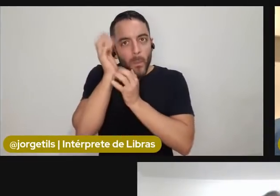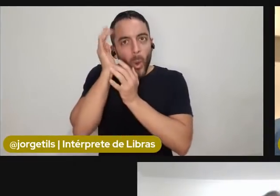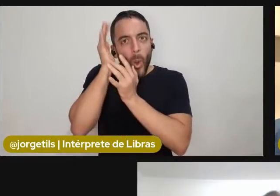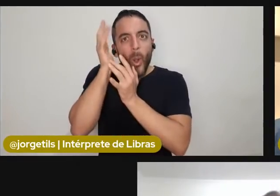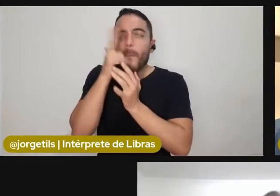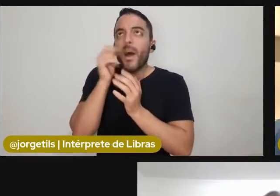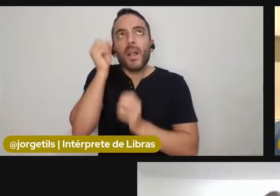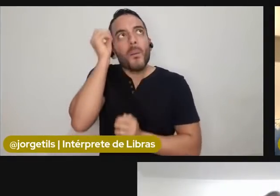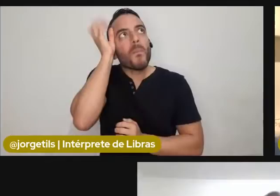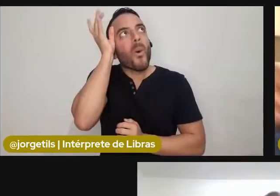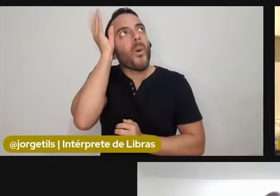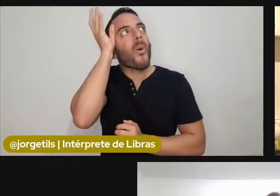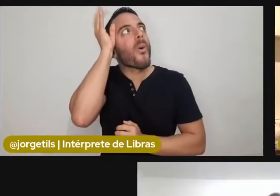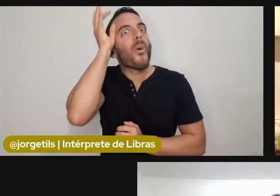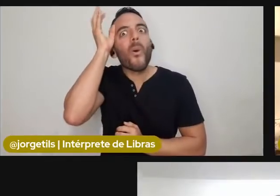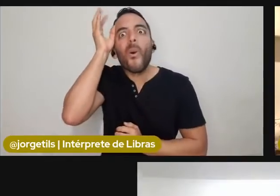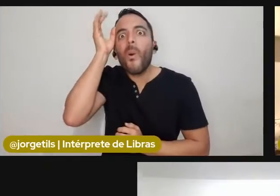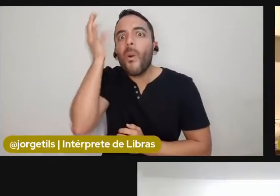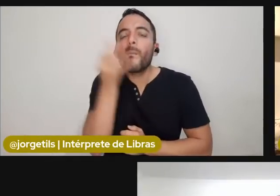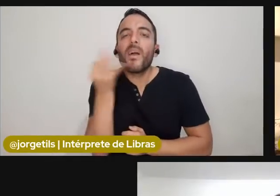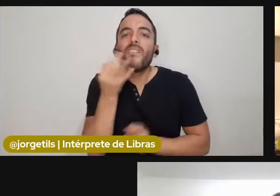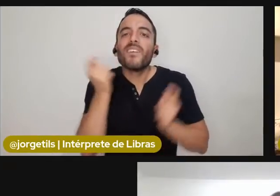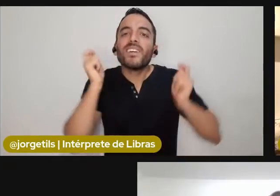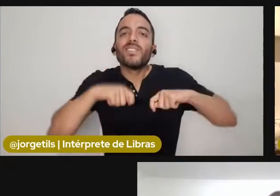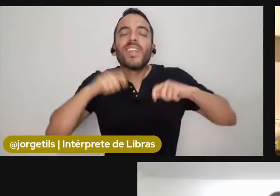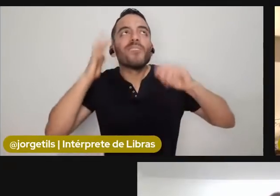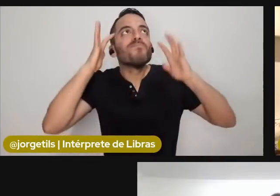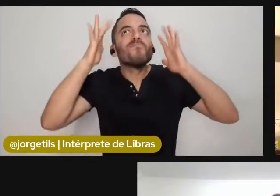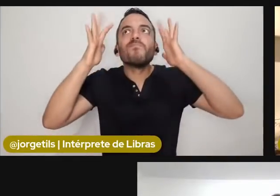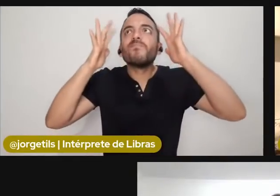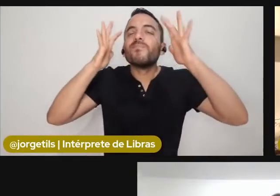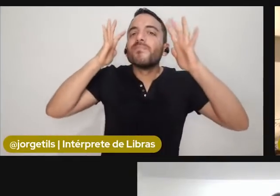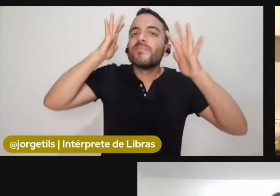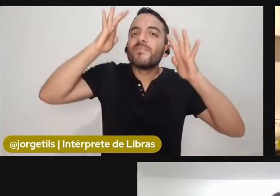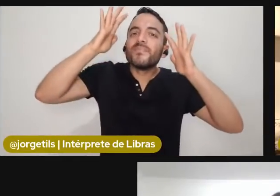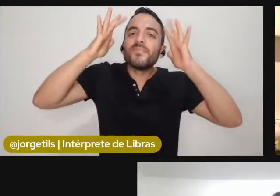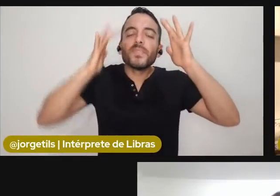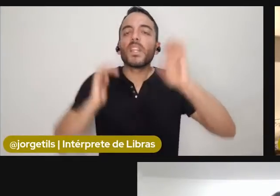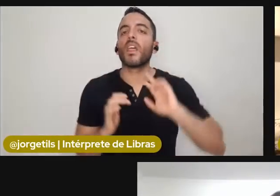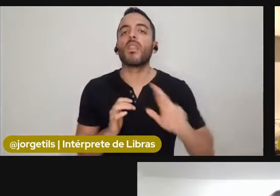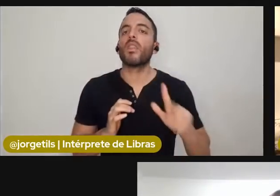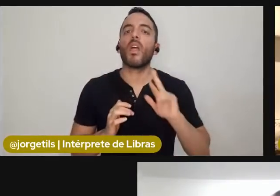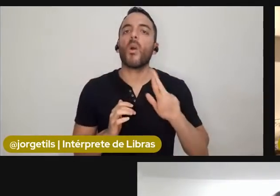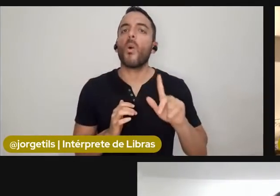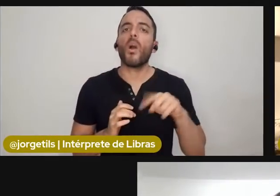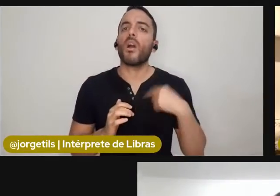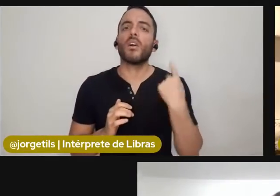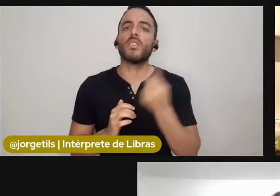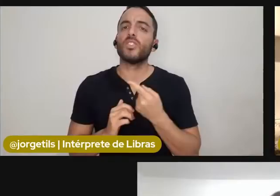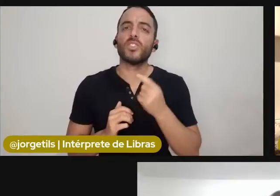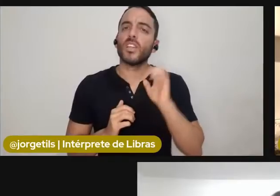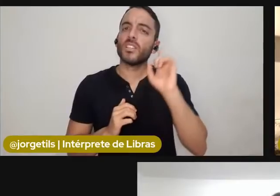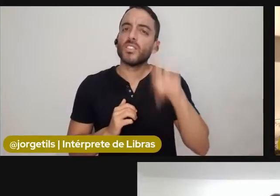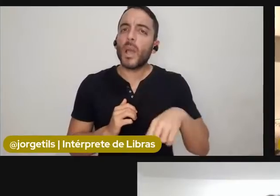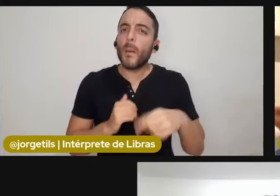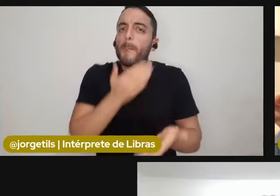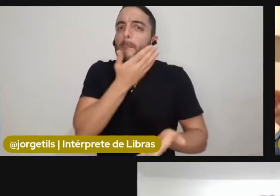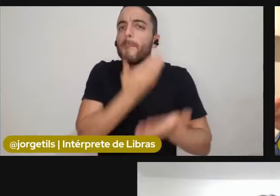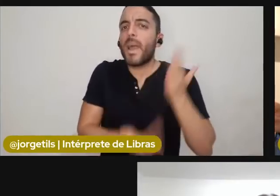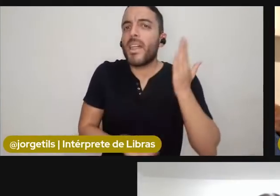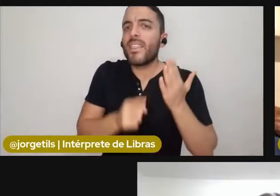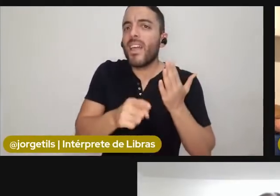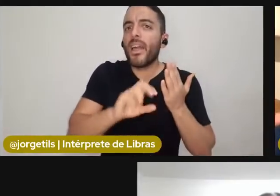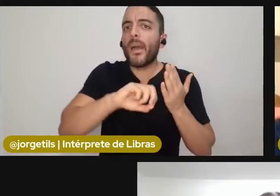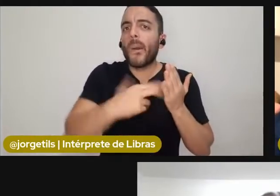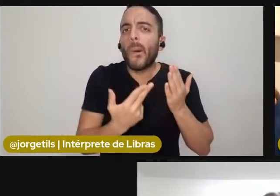nós podemos voar, nunca necessariamente nos despedaçarmos no fundo do abismo, mas, ao contrário, através